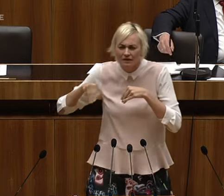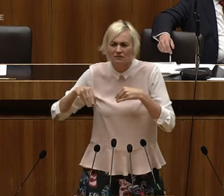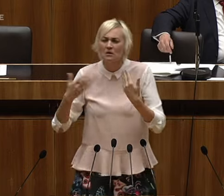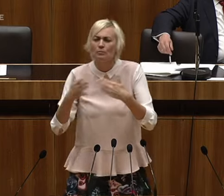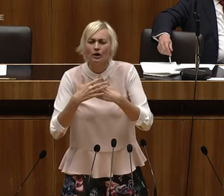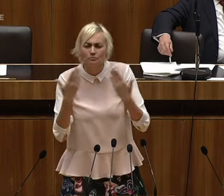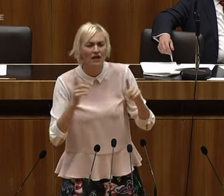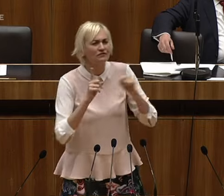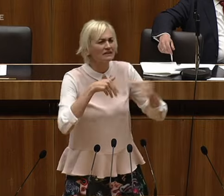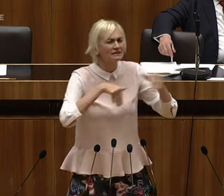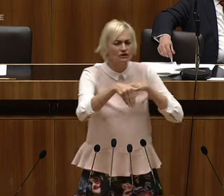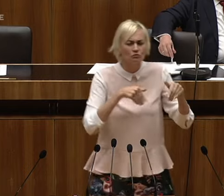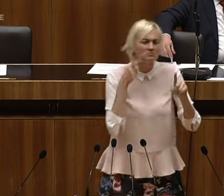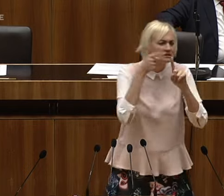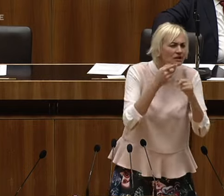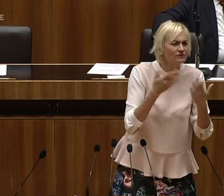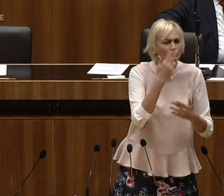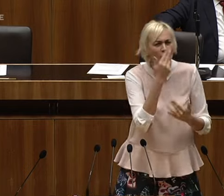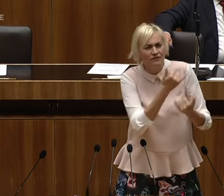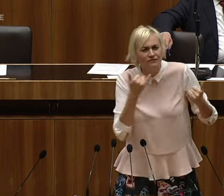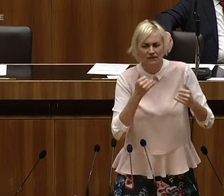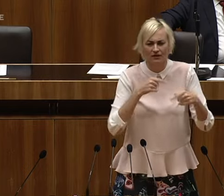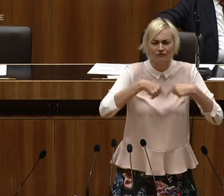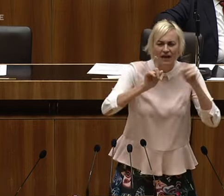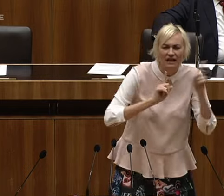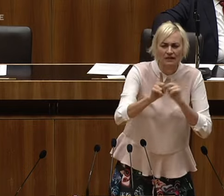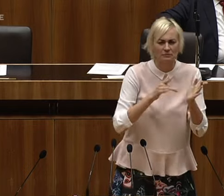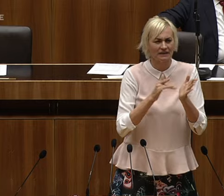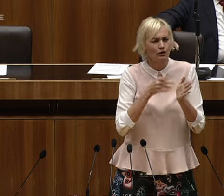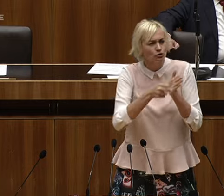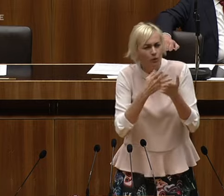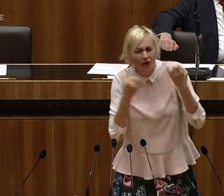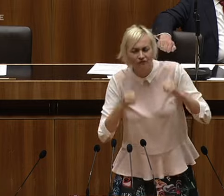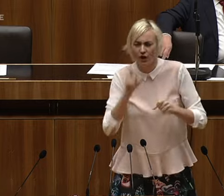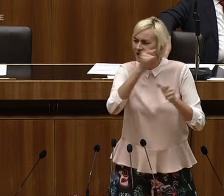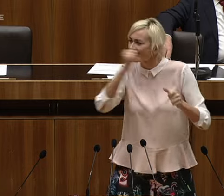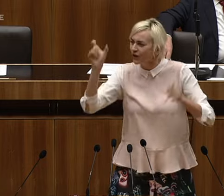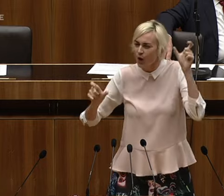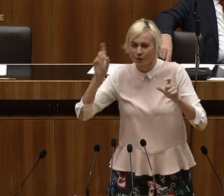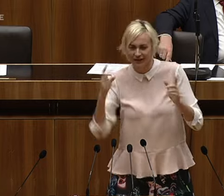übernehmen müssen. Und zwar ein Beispiel, das Verkehrsministerium. Das Verkehrsministerium muss sehen,